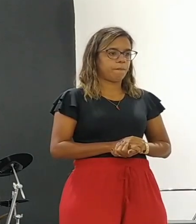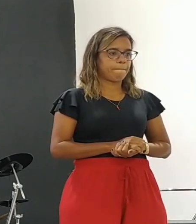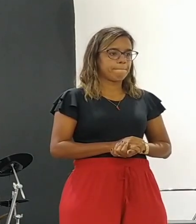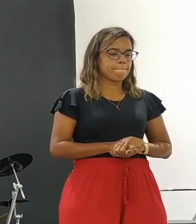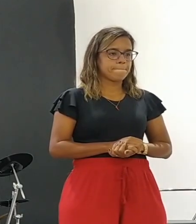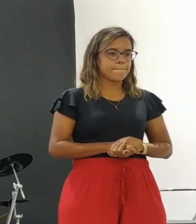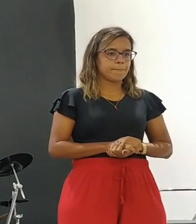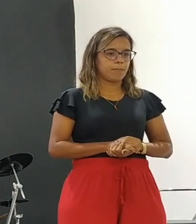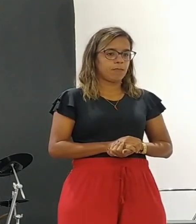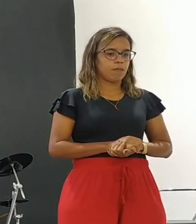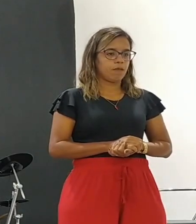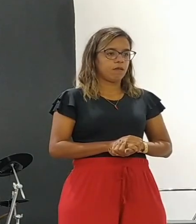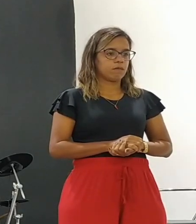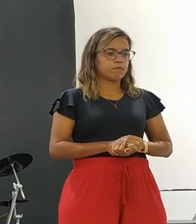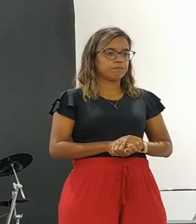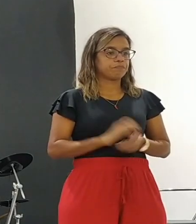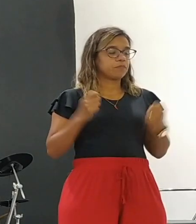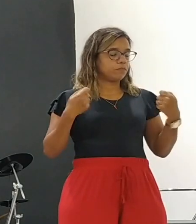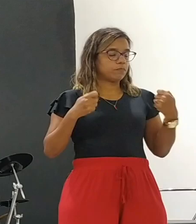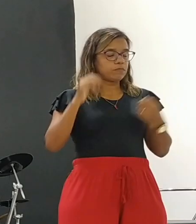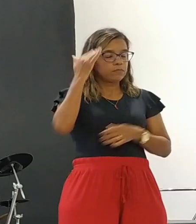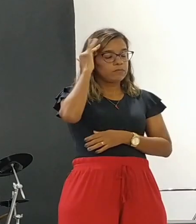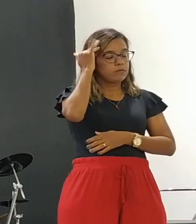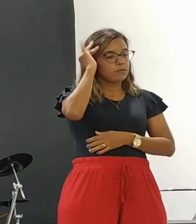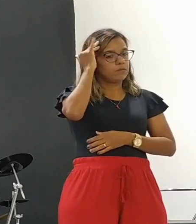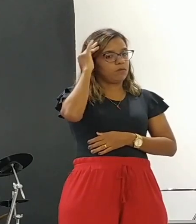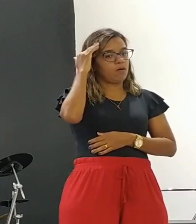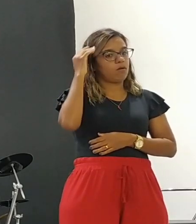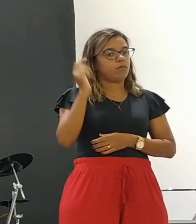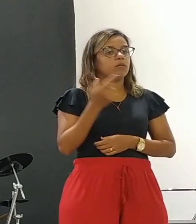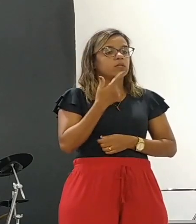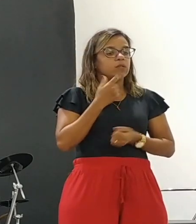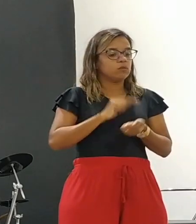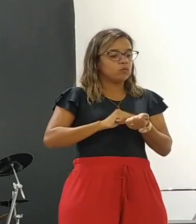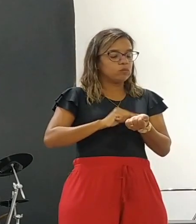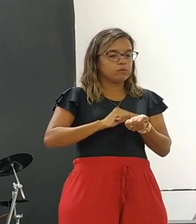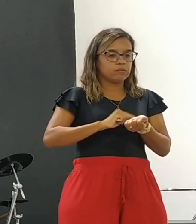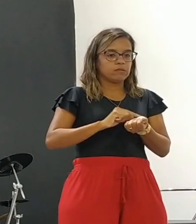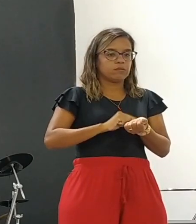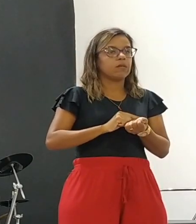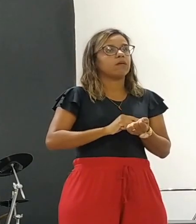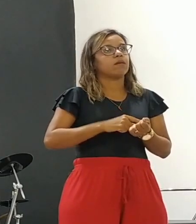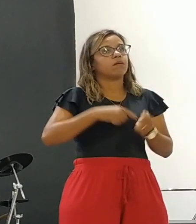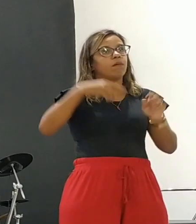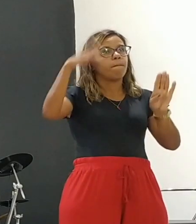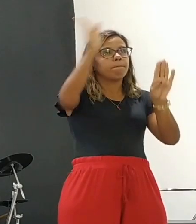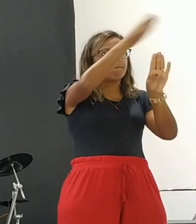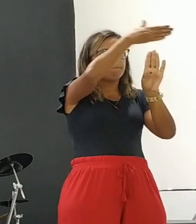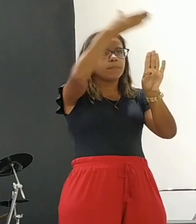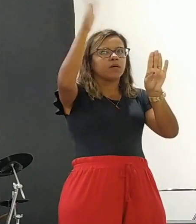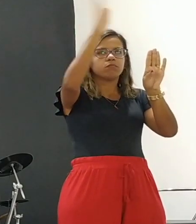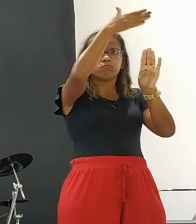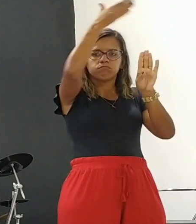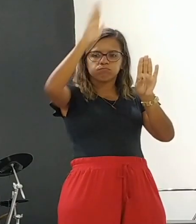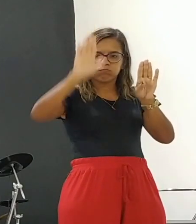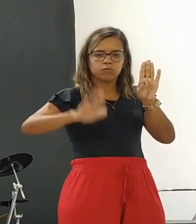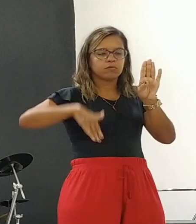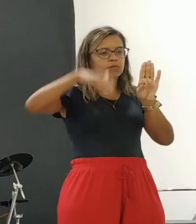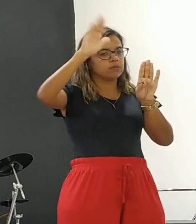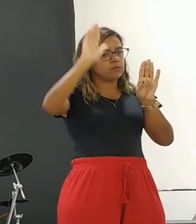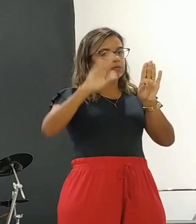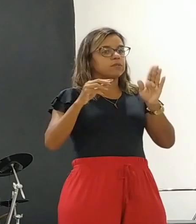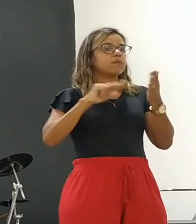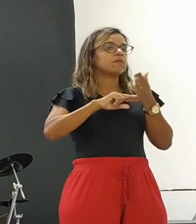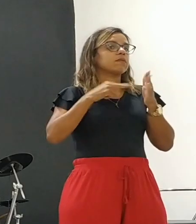sinal sobre a nossa vida. Nós precisamos compreender isso. O sangue era passado sobre as ombreiras da porta, que era o símbolo